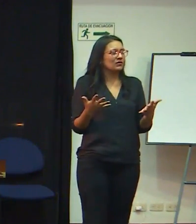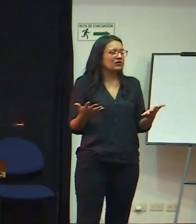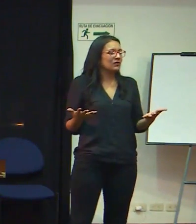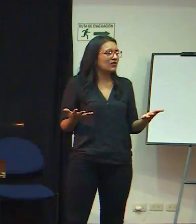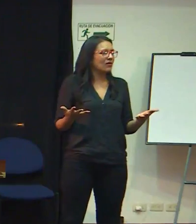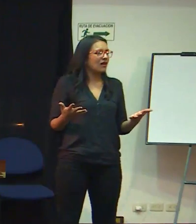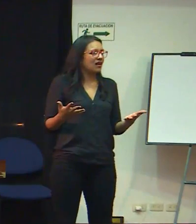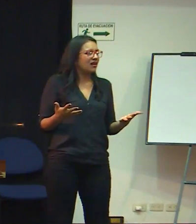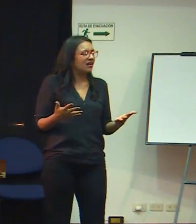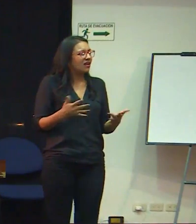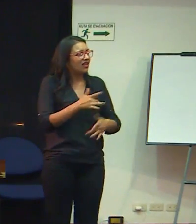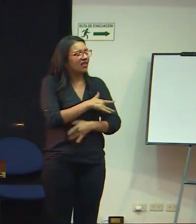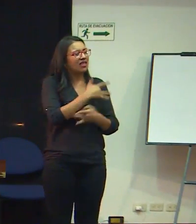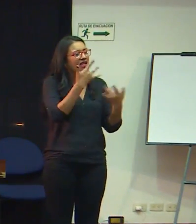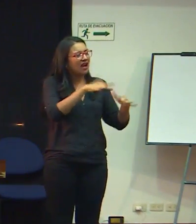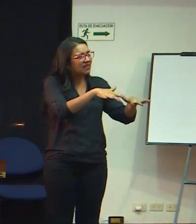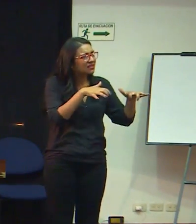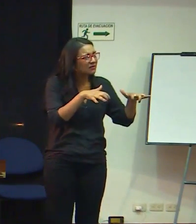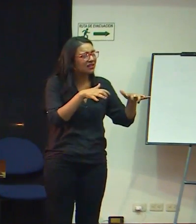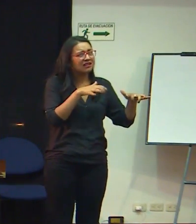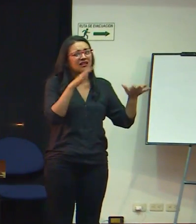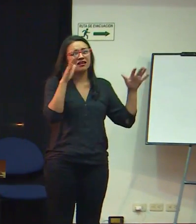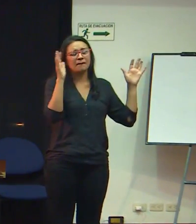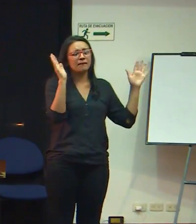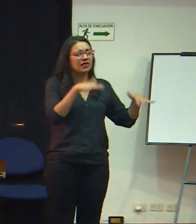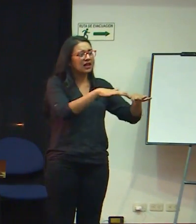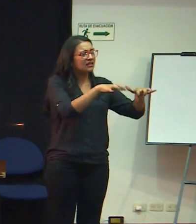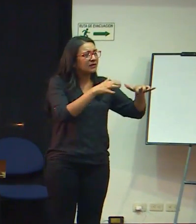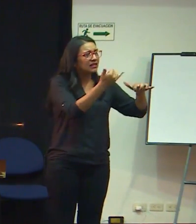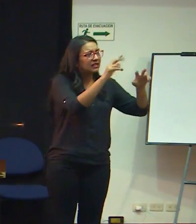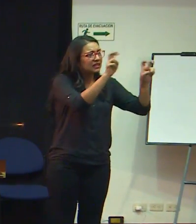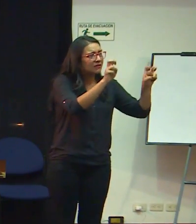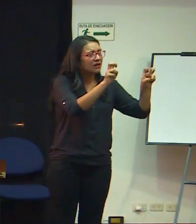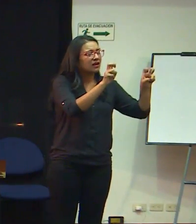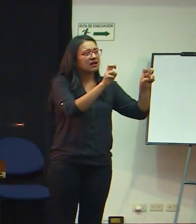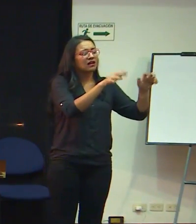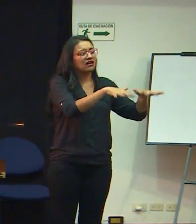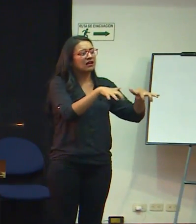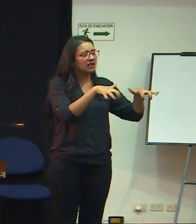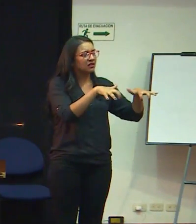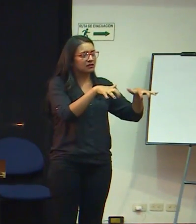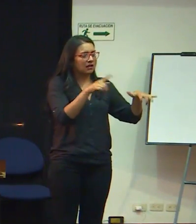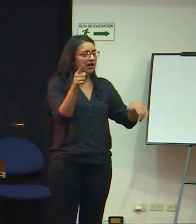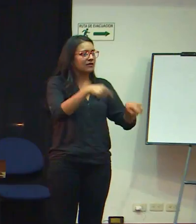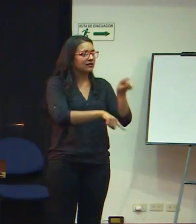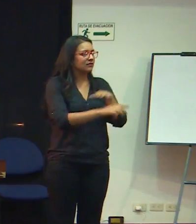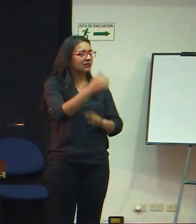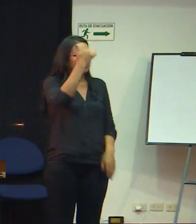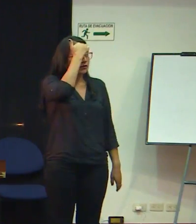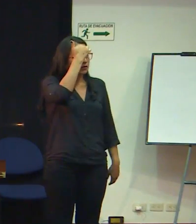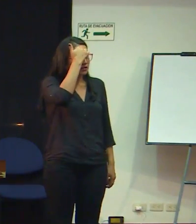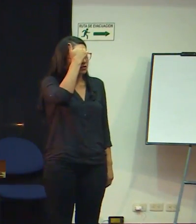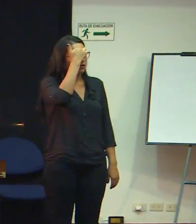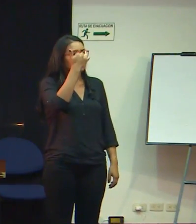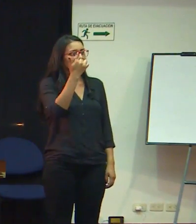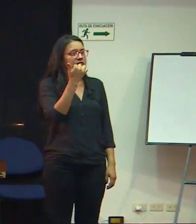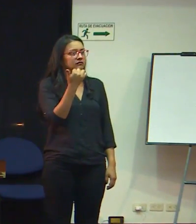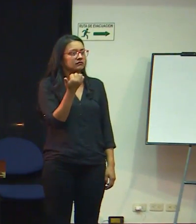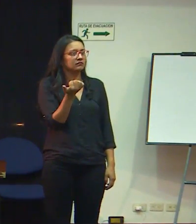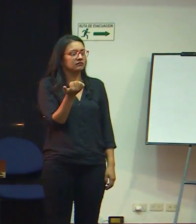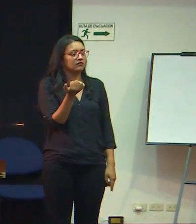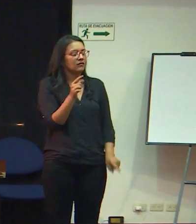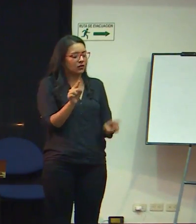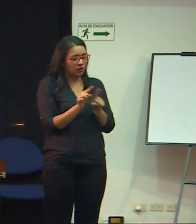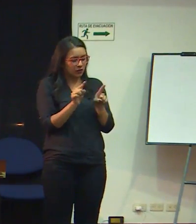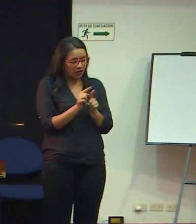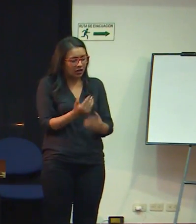que no cansan tanto como una asamblea puntual de un tema que muchas veces ni siquiera los profesores tienen, más